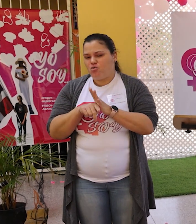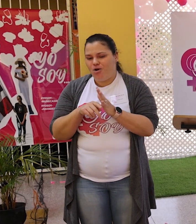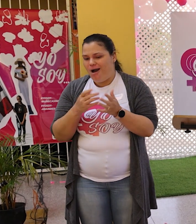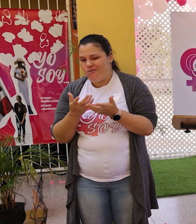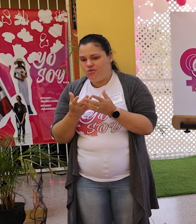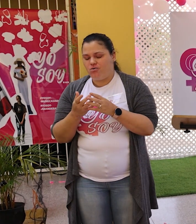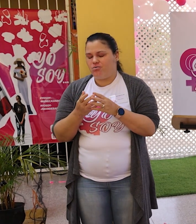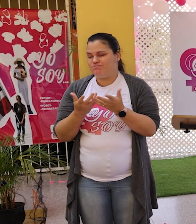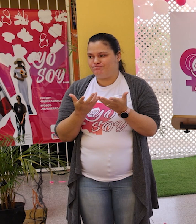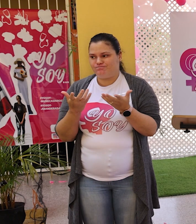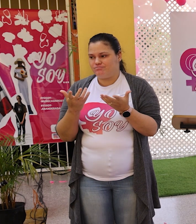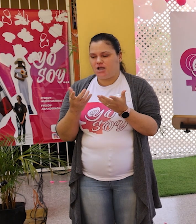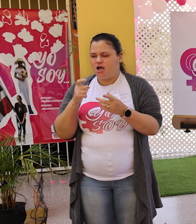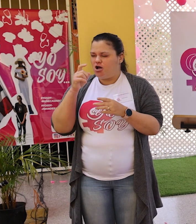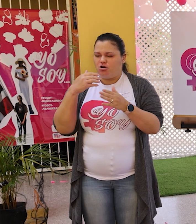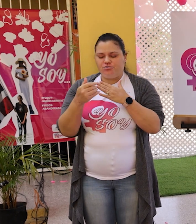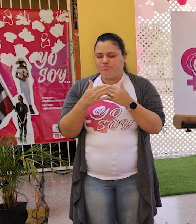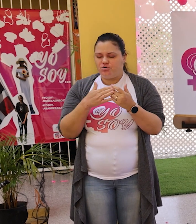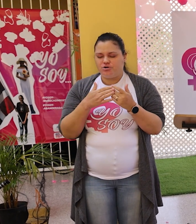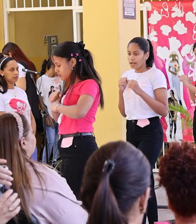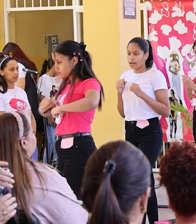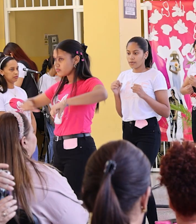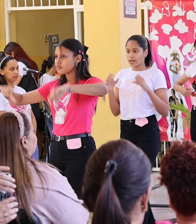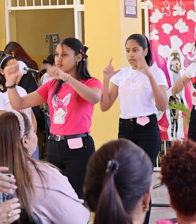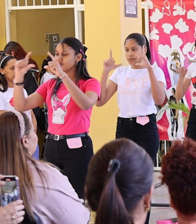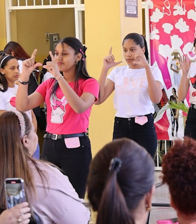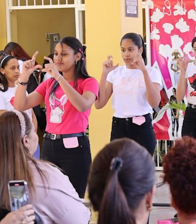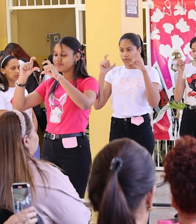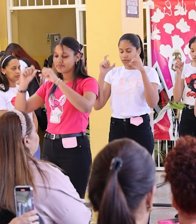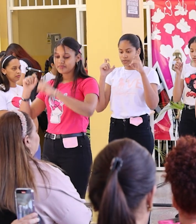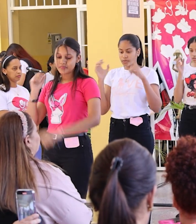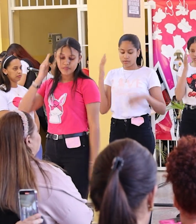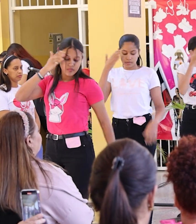hay ayudas Hay personas que van a creer en ti